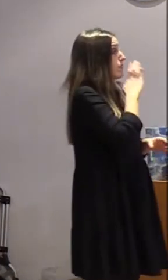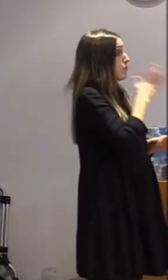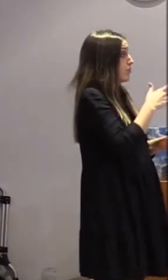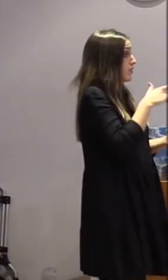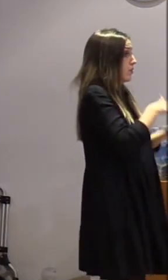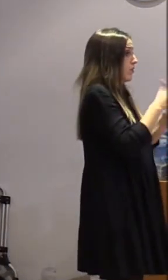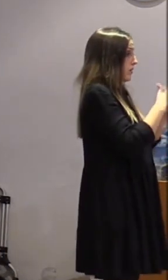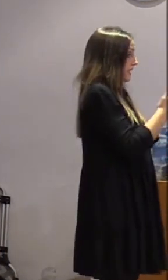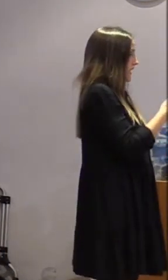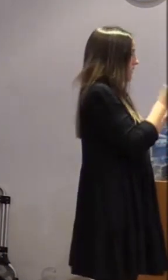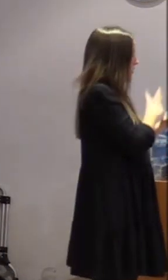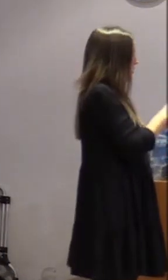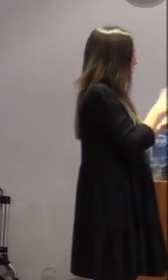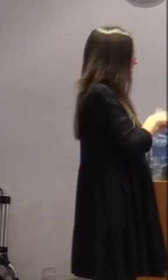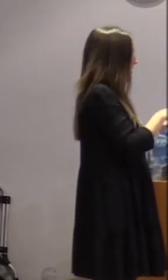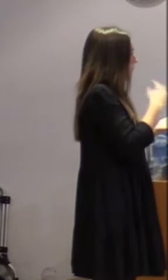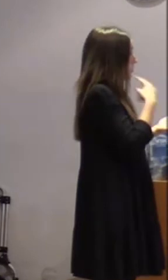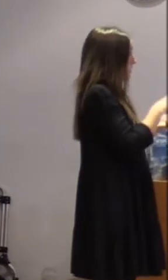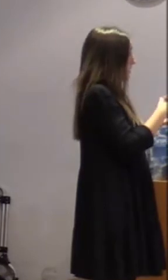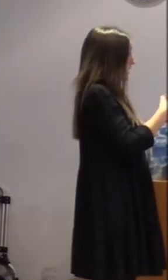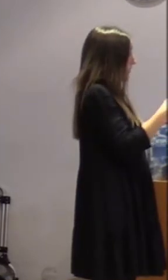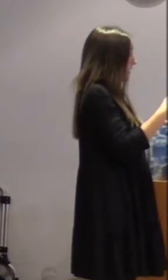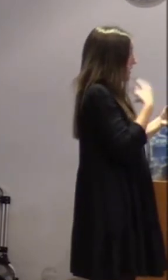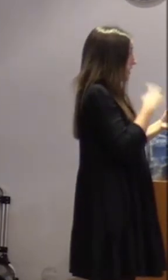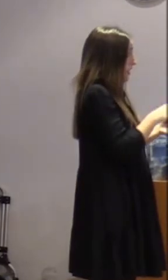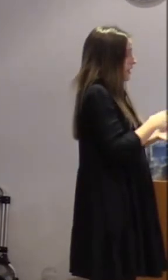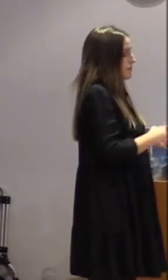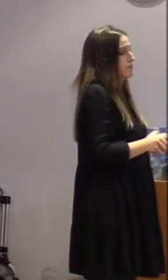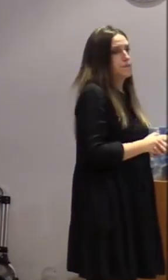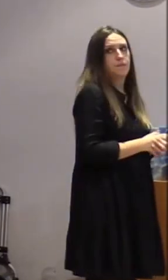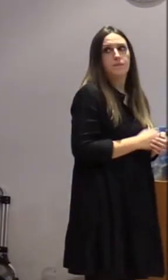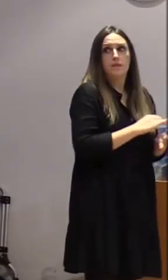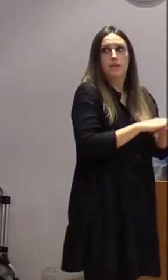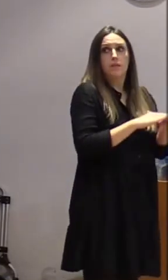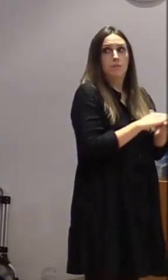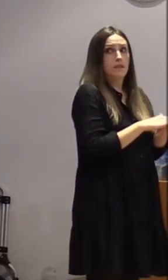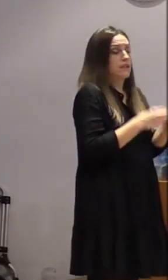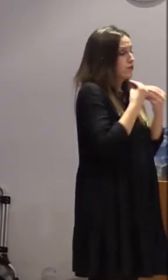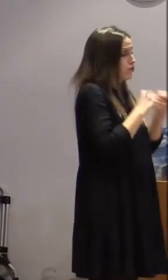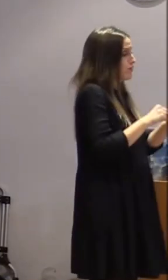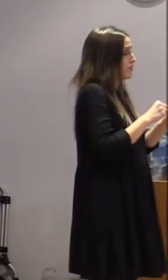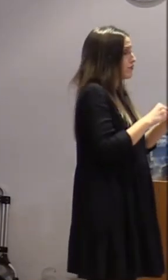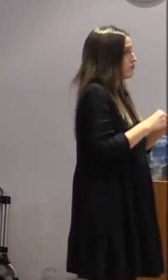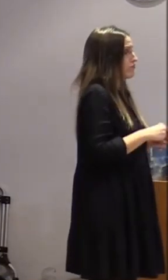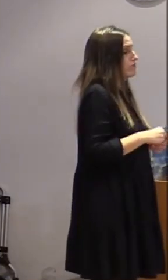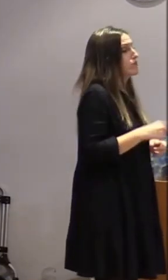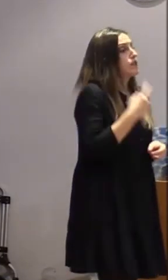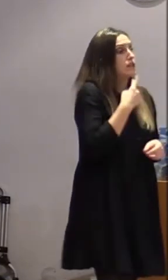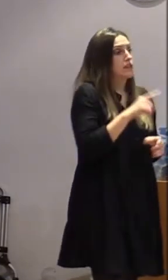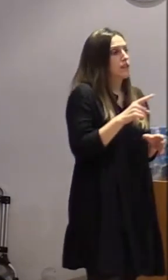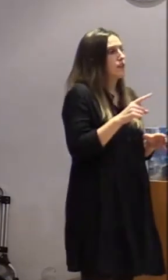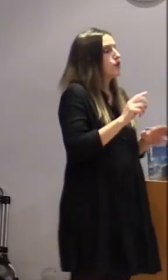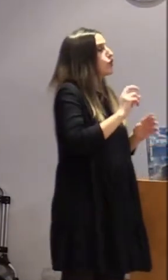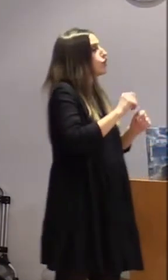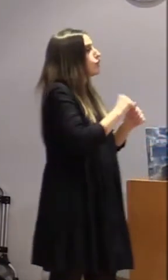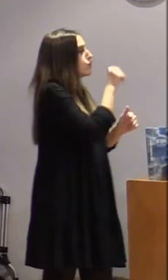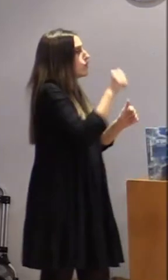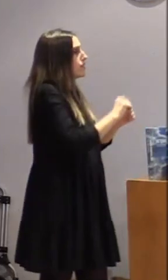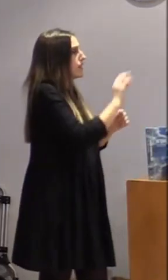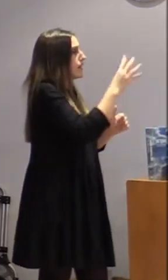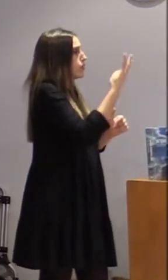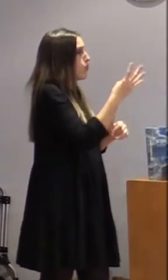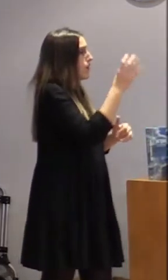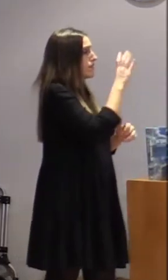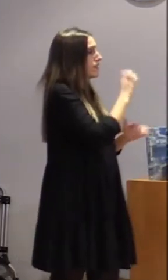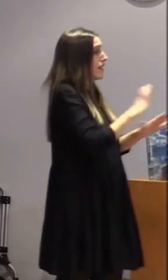ese libro encontramos la siguiente frase, basada en documentos históricos. Durante la cuarta década del siglo XVII, que es